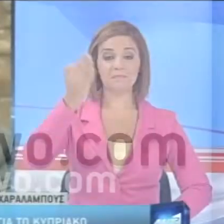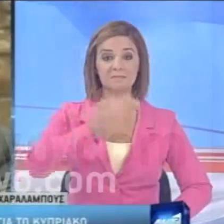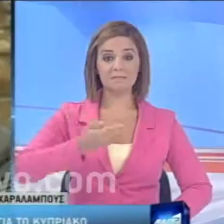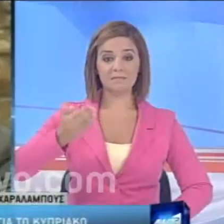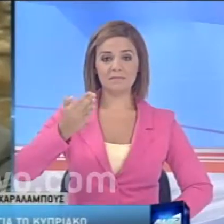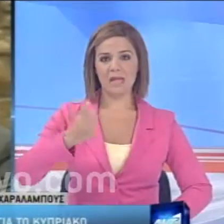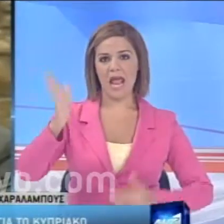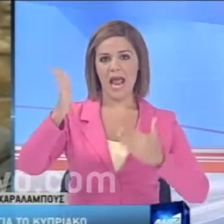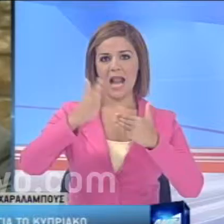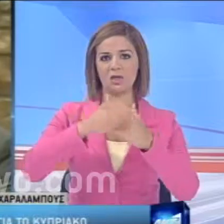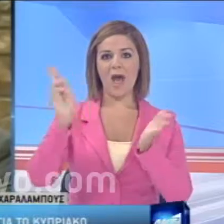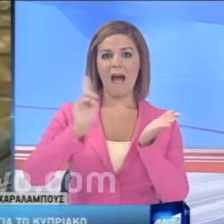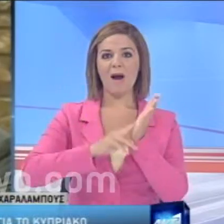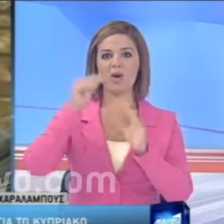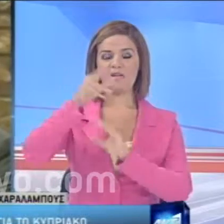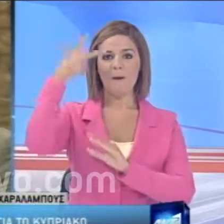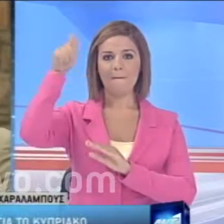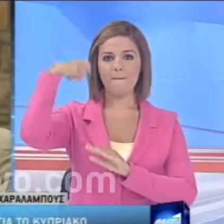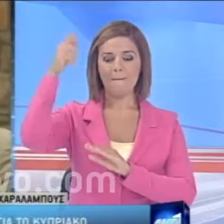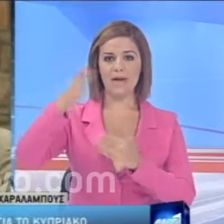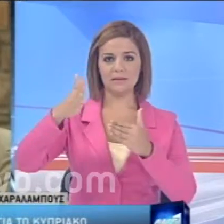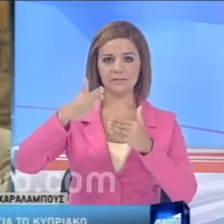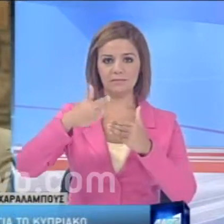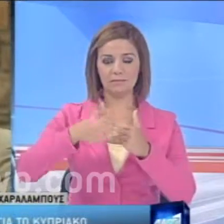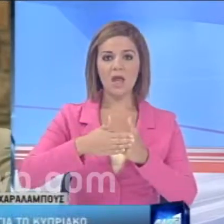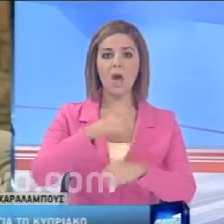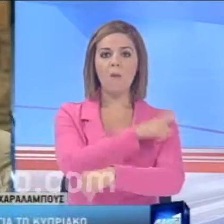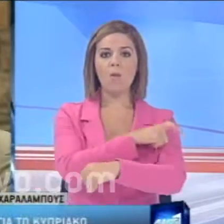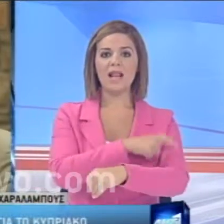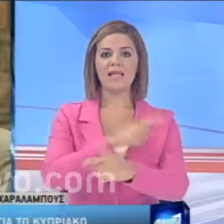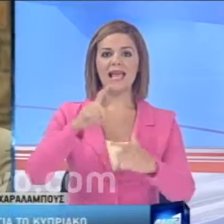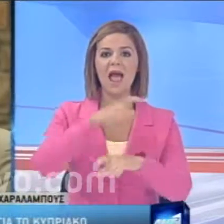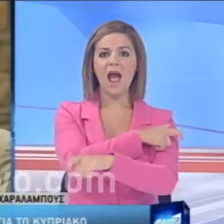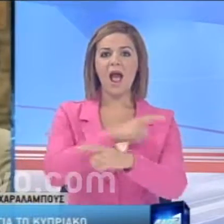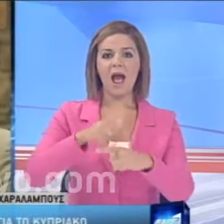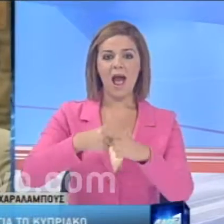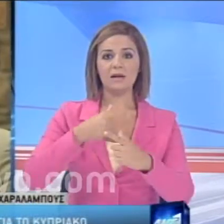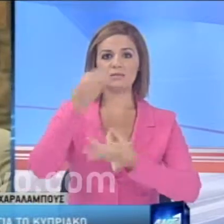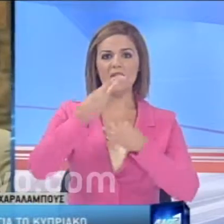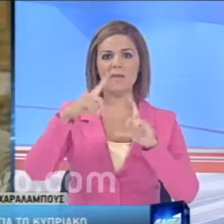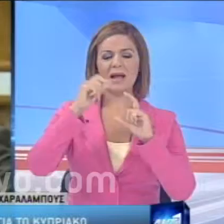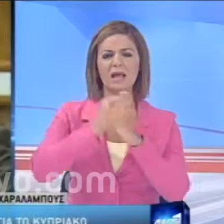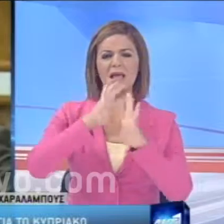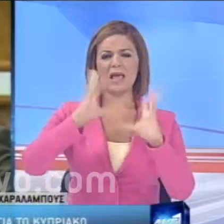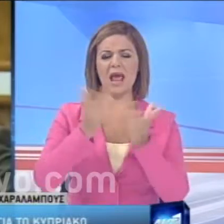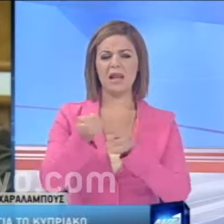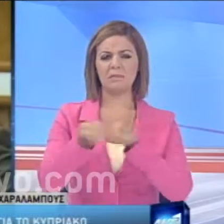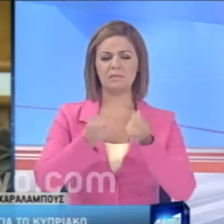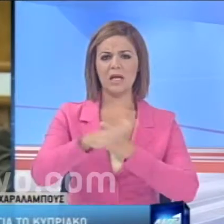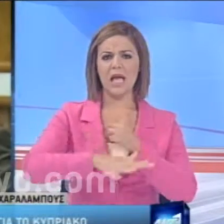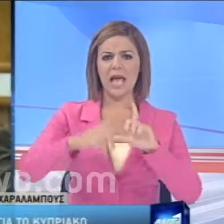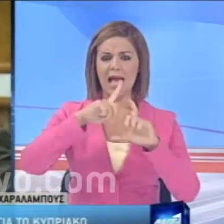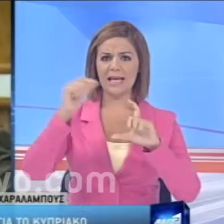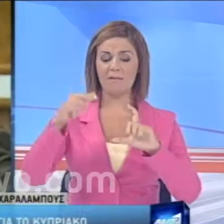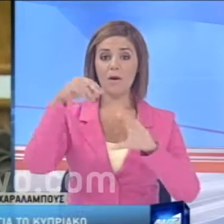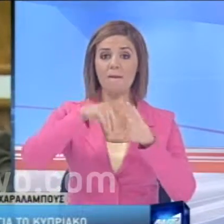Είχαμε αποκλεισμένα τα μέσα ενημέρωσης και κλεισμένα το θυρών. Οι πολιτικοί αρχηγοί ανέπτυξαν τις θέσεις τους για το Κυπριακό και την γενικότερη πολιτική κατάσταση.